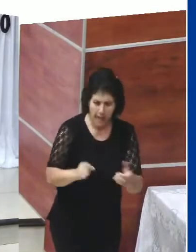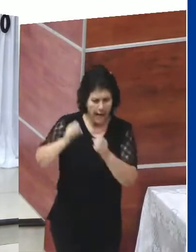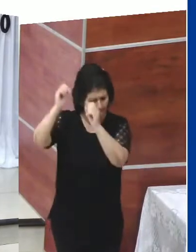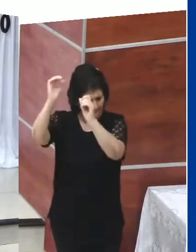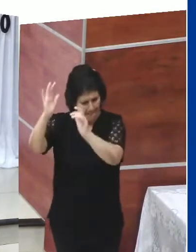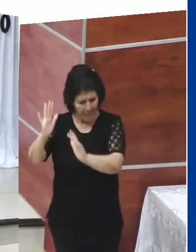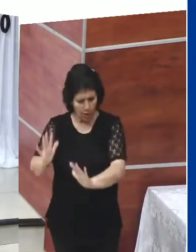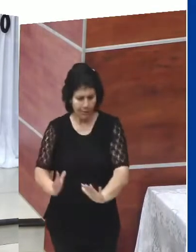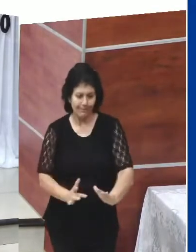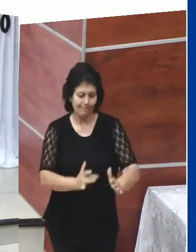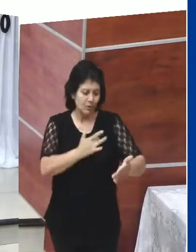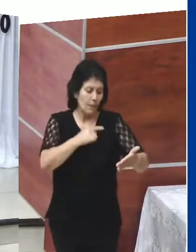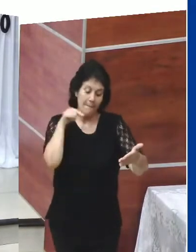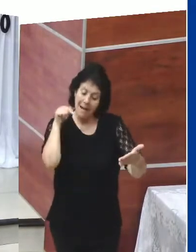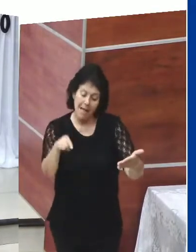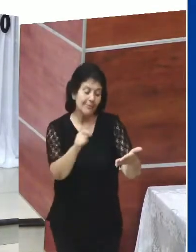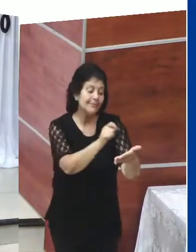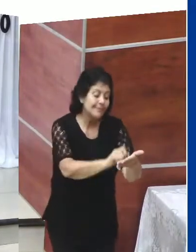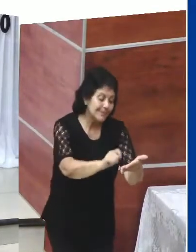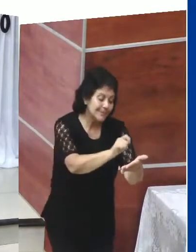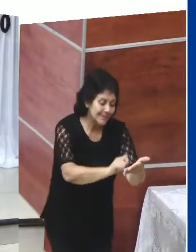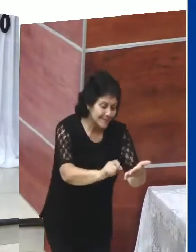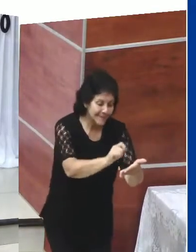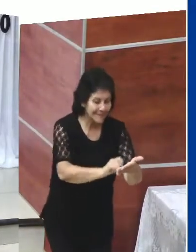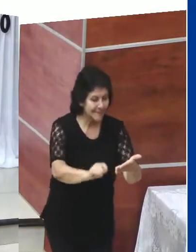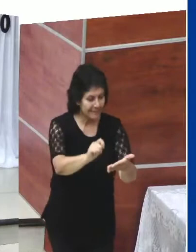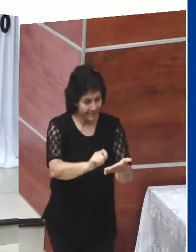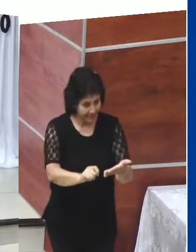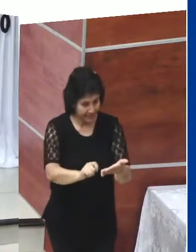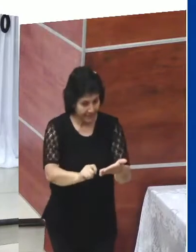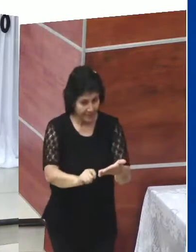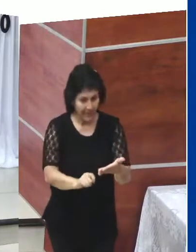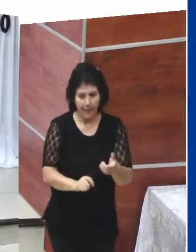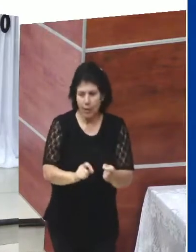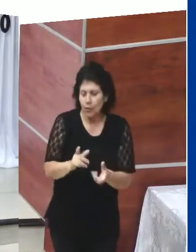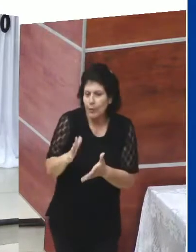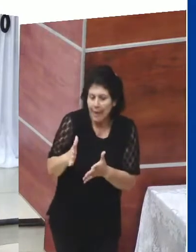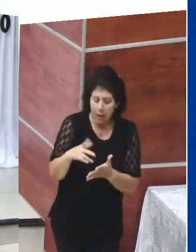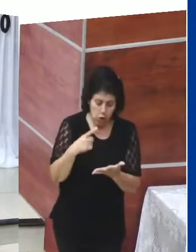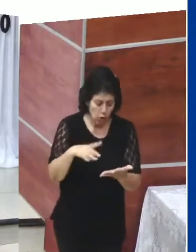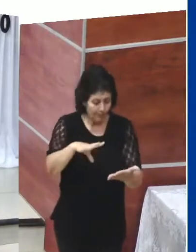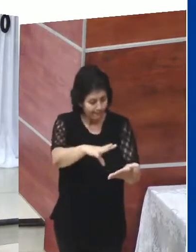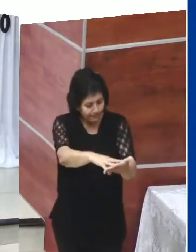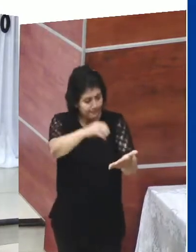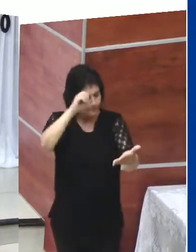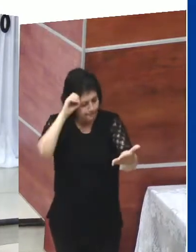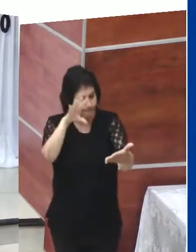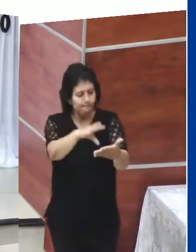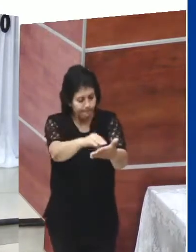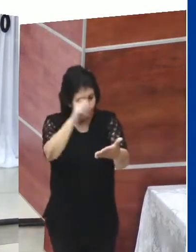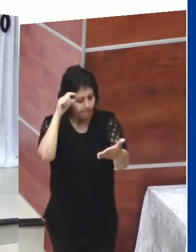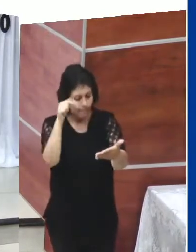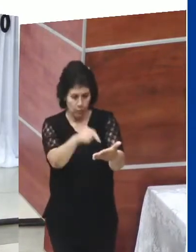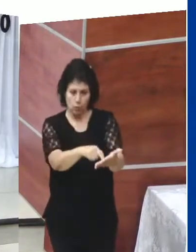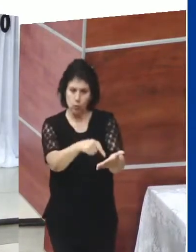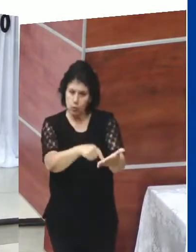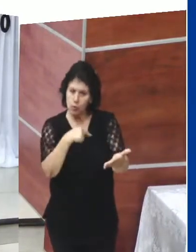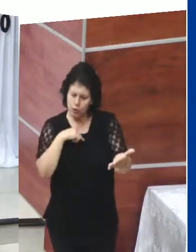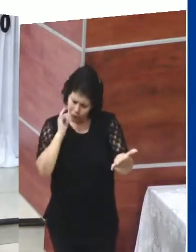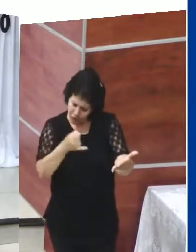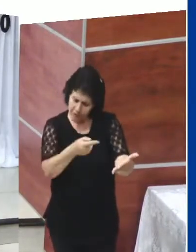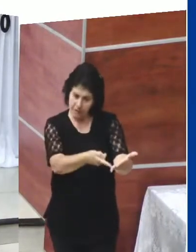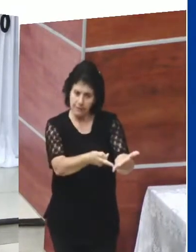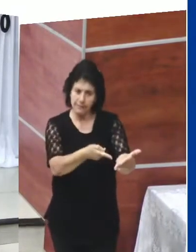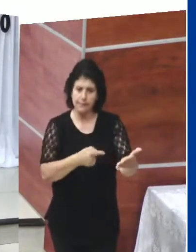atemporal. Fue para los recipientes, como decimos los teólogos, ¿no es cierto?, aquellos receptores